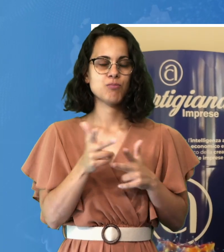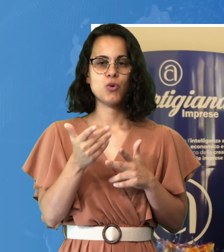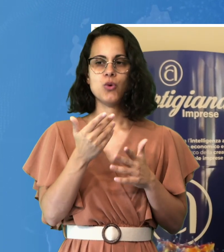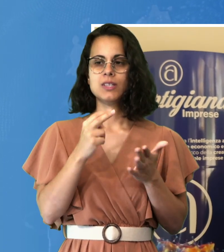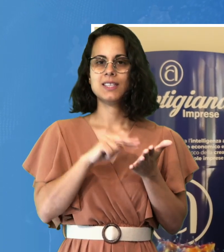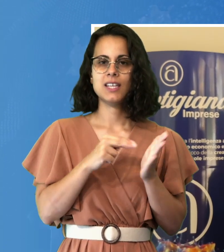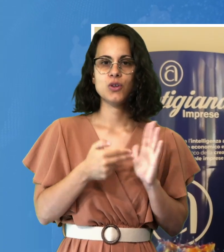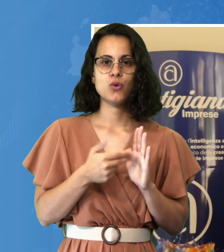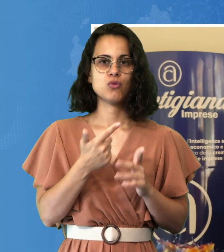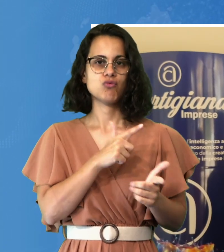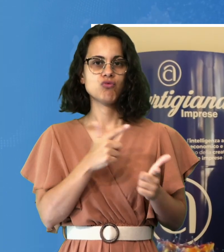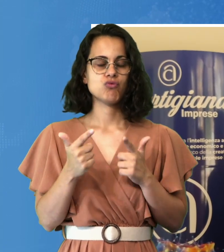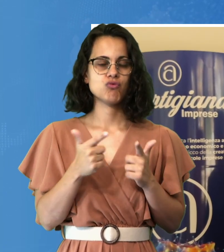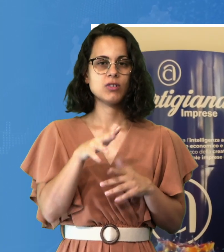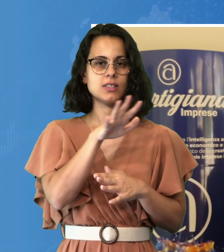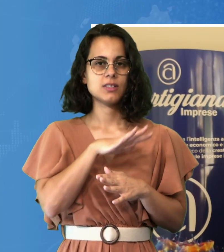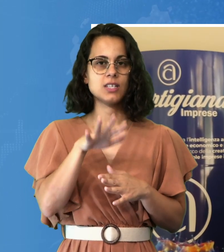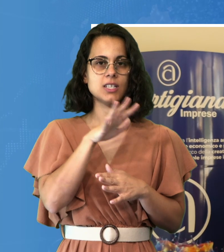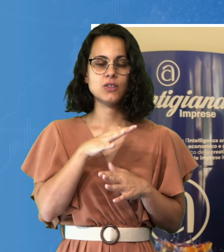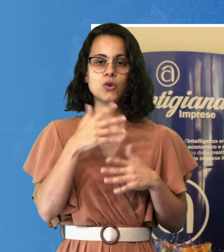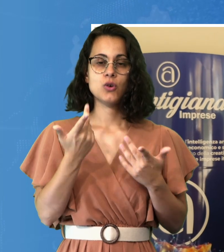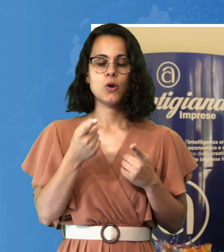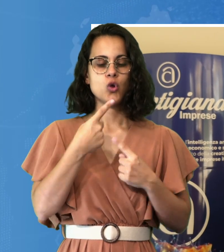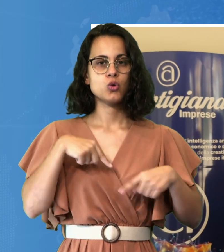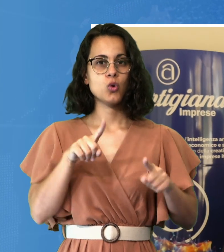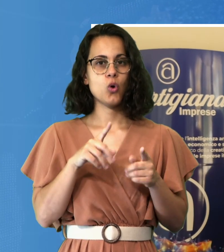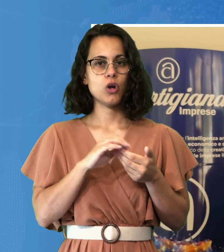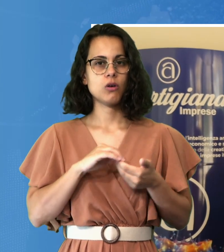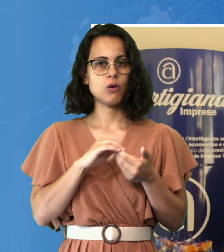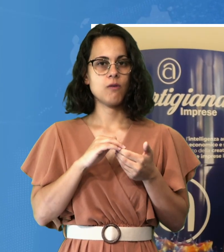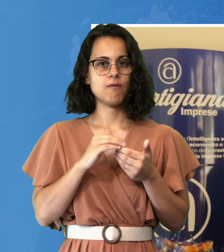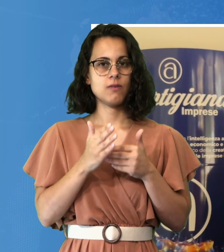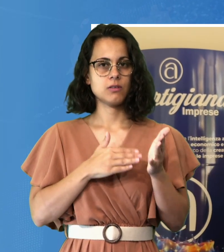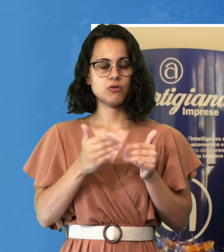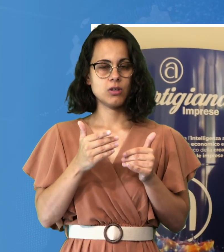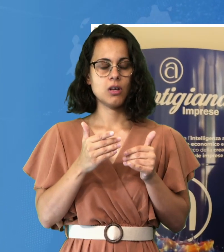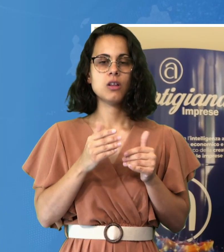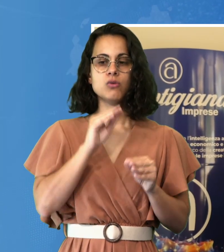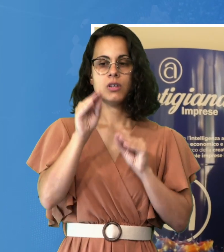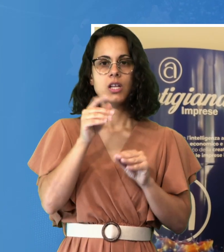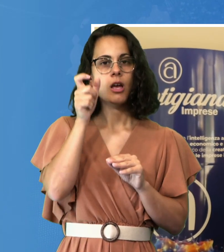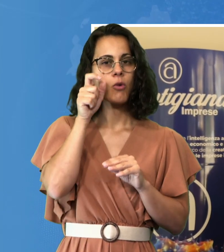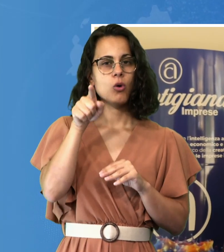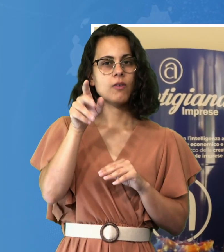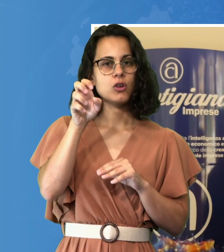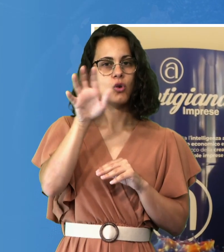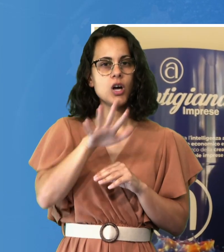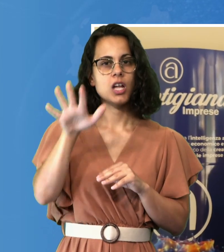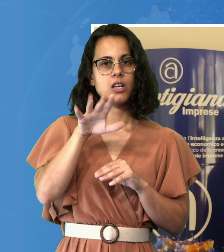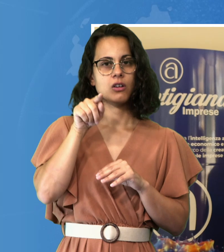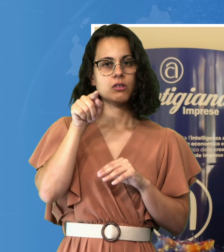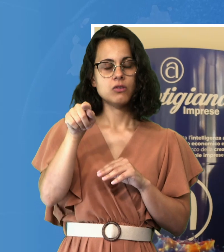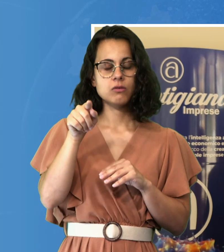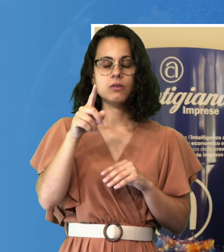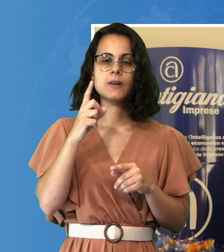nel territorio. Quindi come confartigianato chiediamo al governo regionale che sia